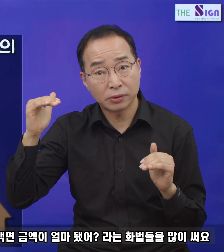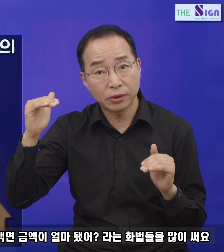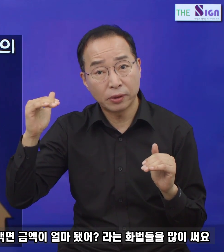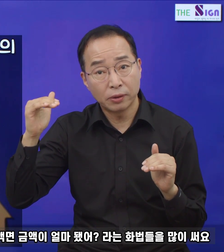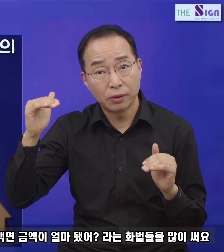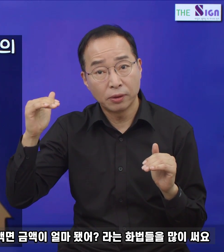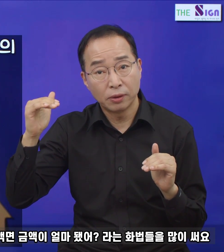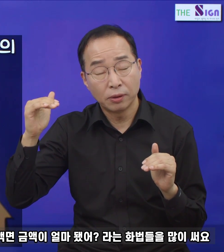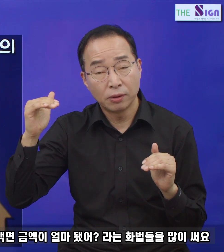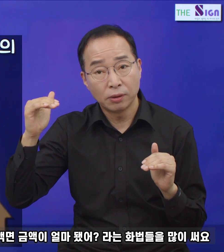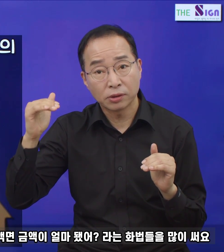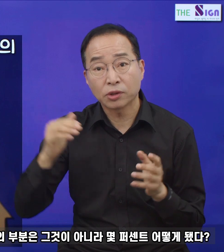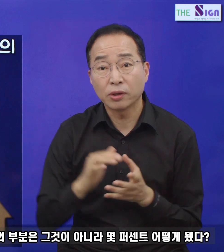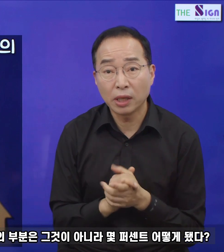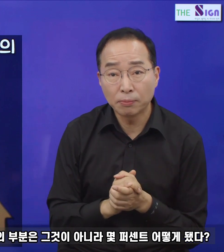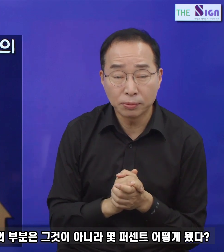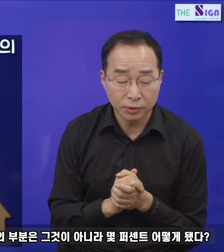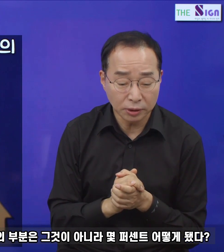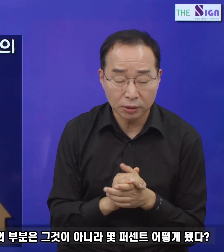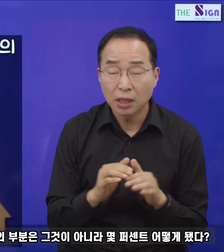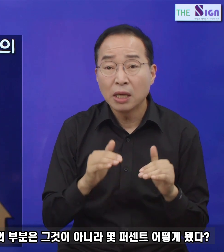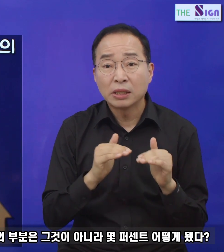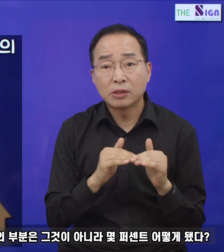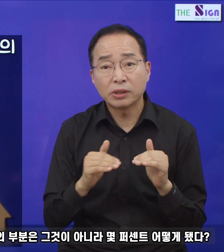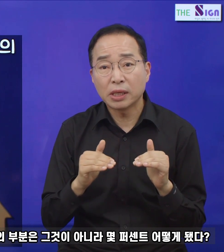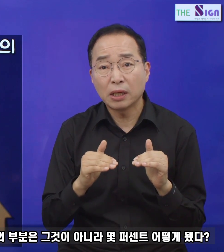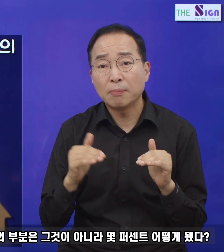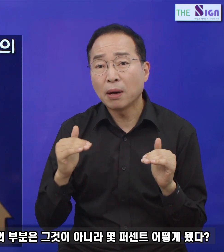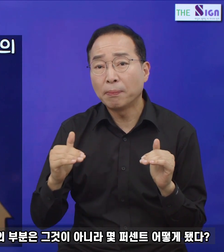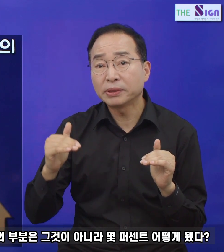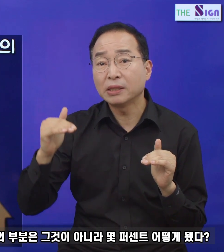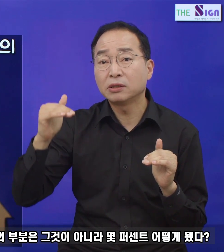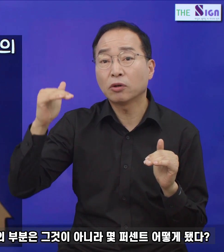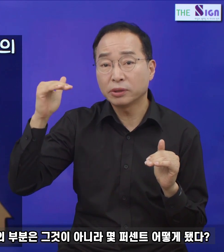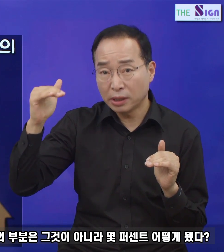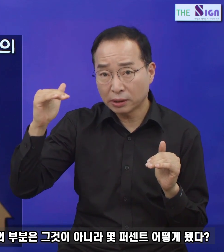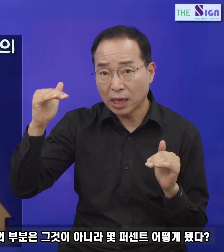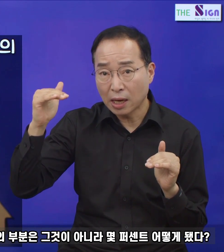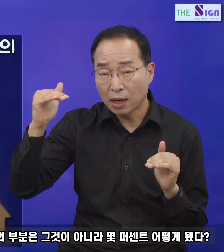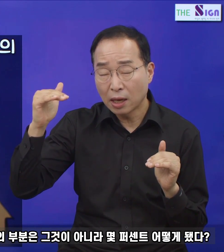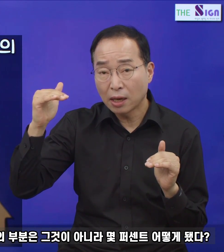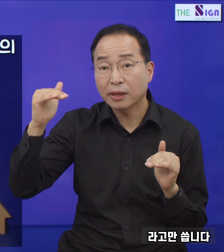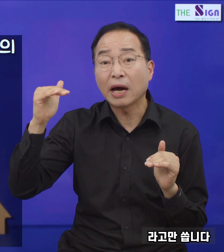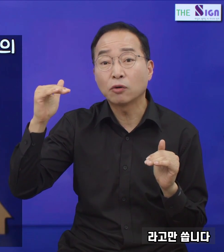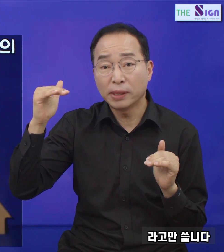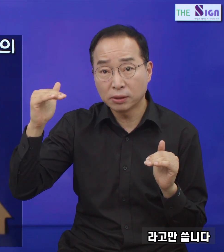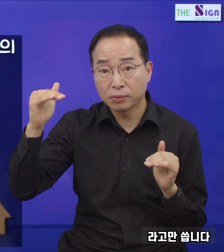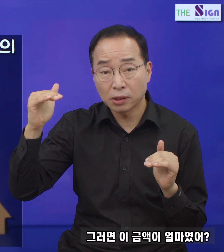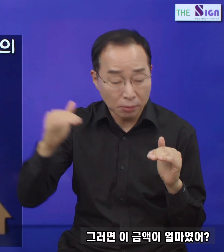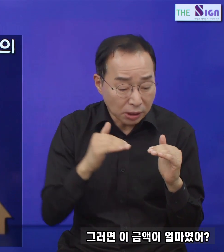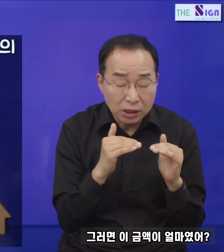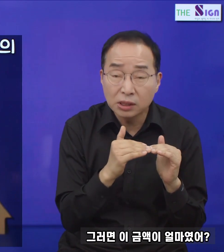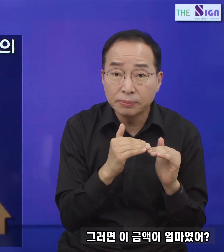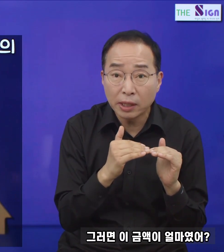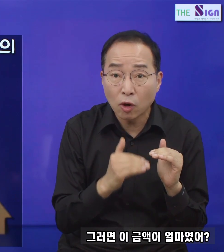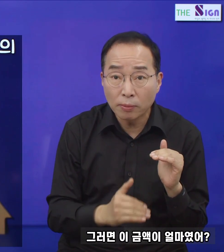써요. 청인의 부분은 그것이 아니라 몇 퍼센트 어떻게 됐다 라고만 씁니다. 그러면 이 금액이